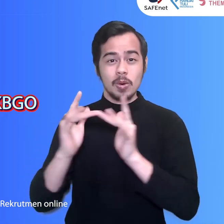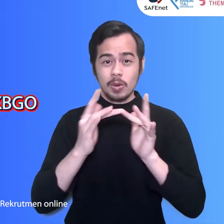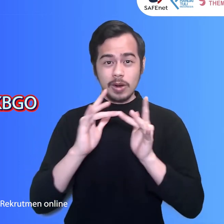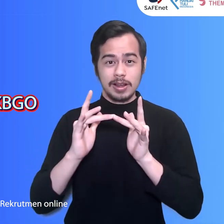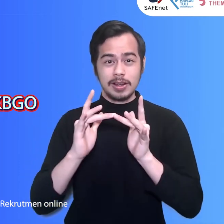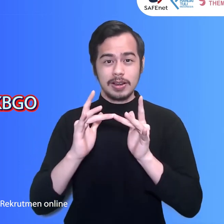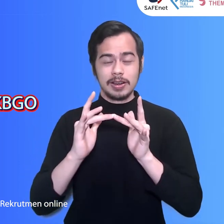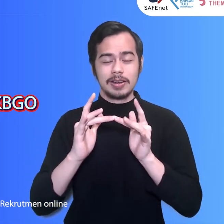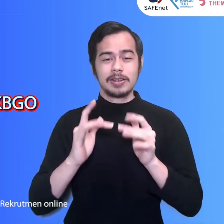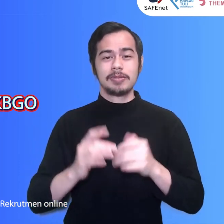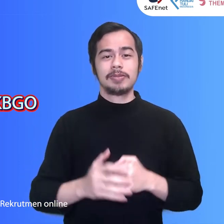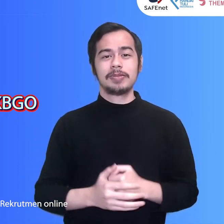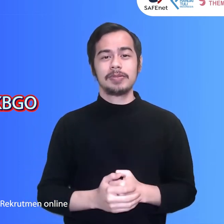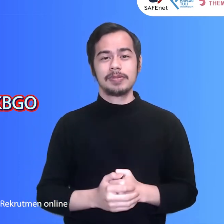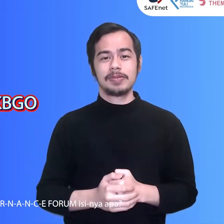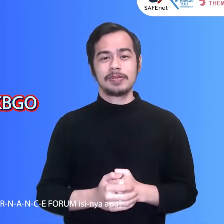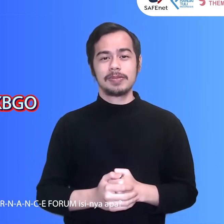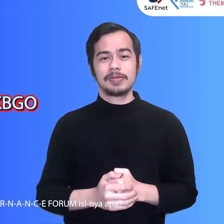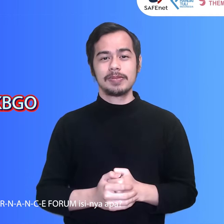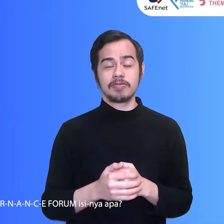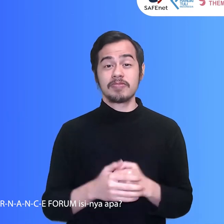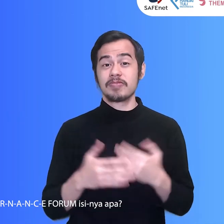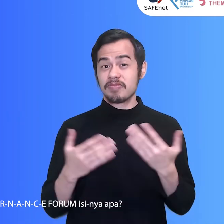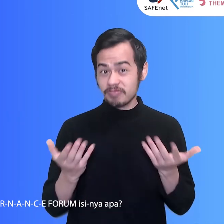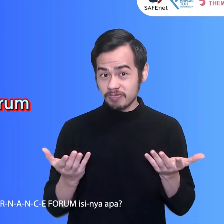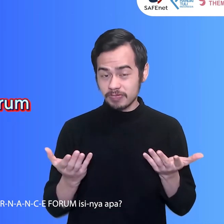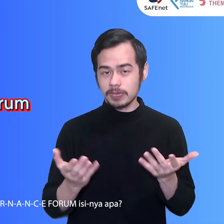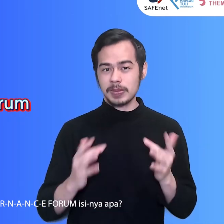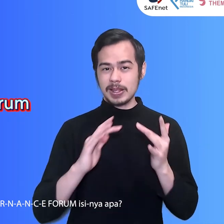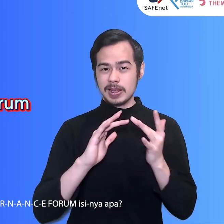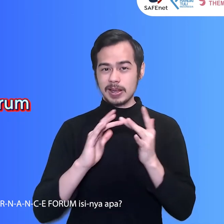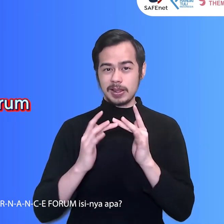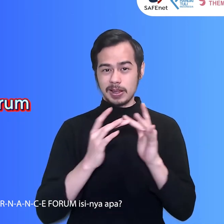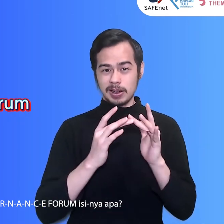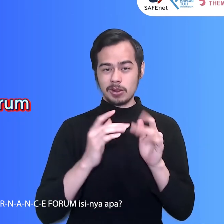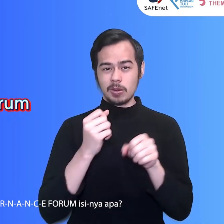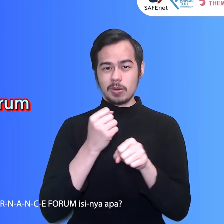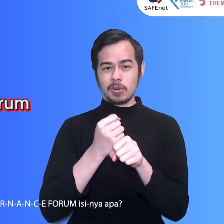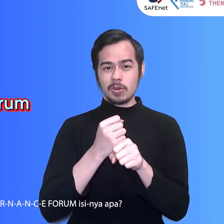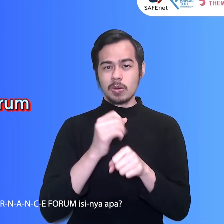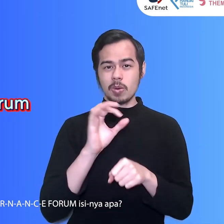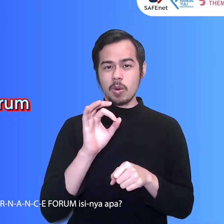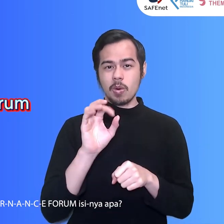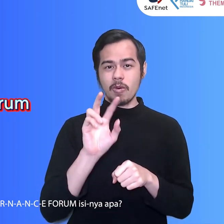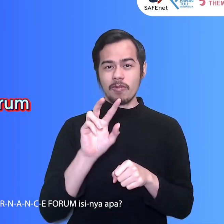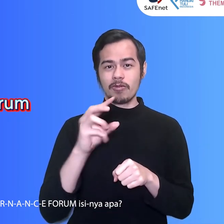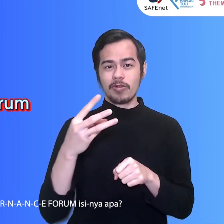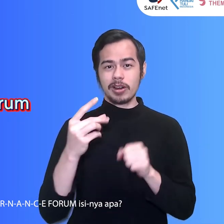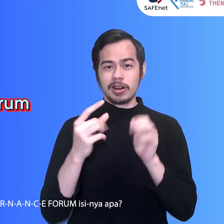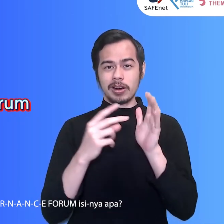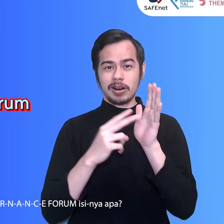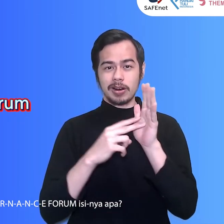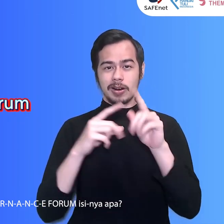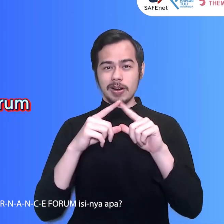hai Hai sementara dalam internet governance forum dipaparkan bahwa kekerasan berbasis gender